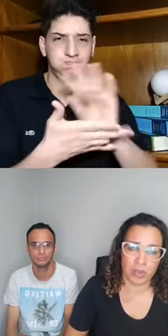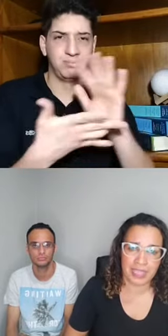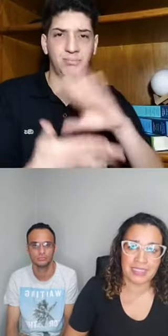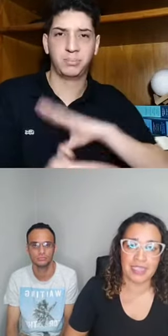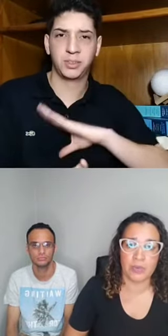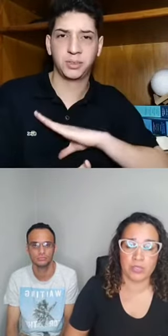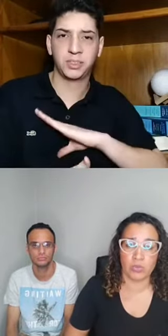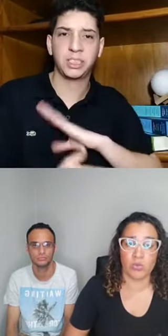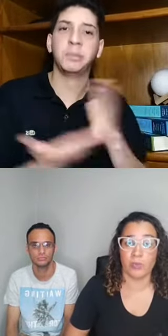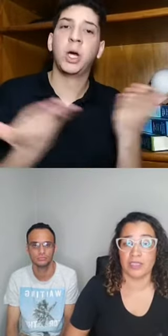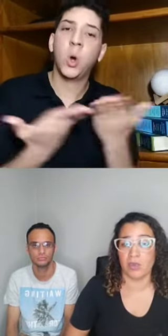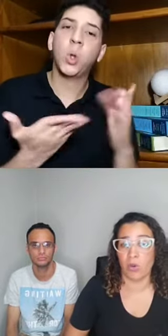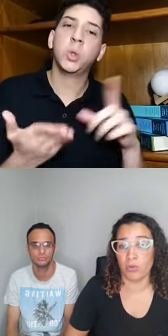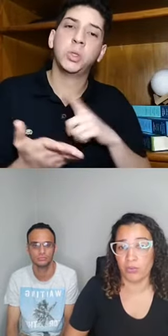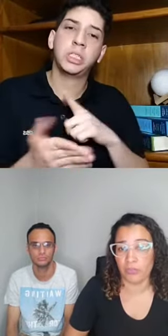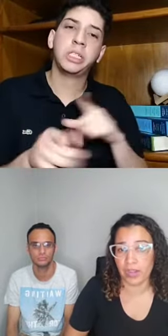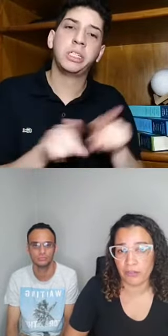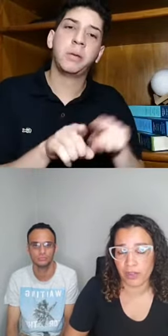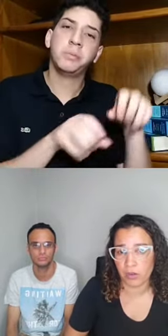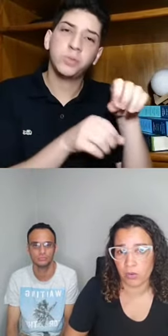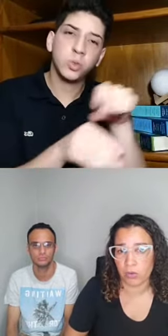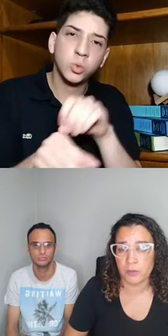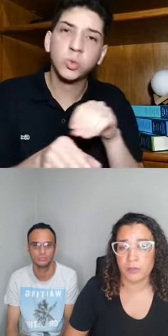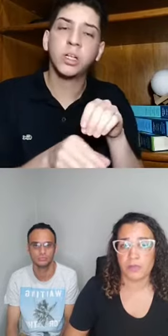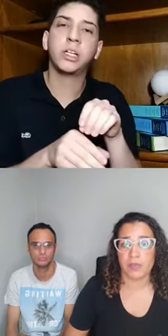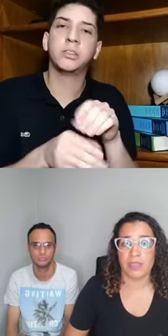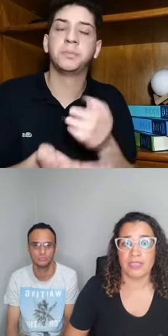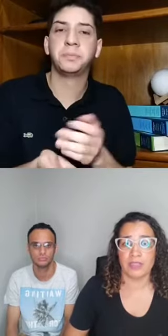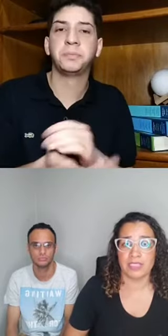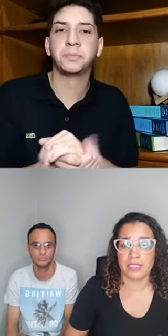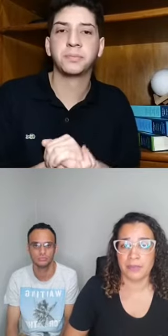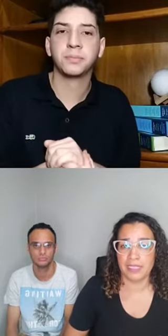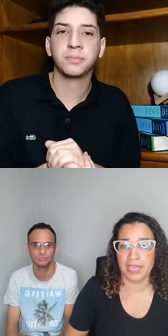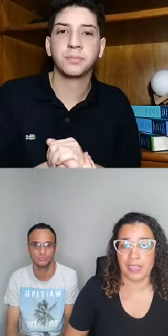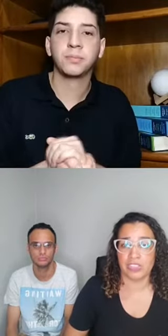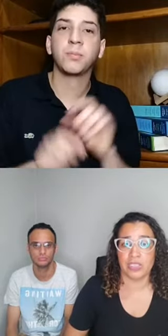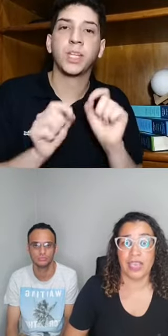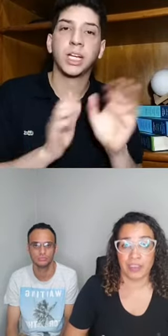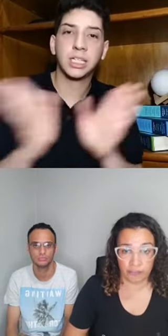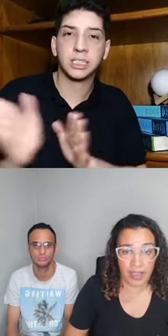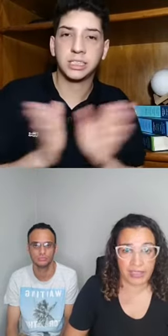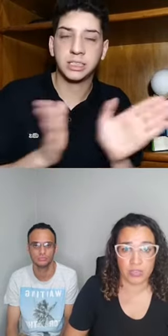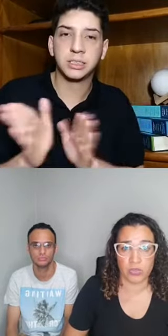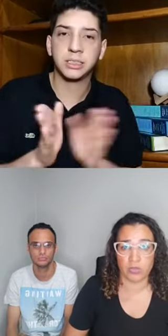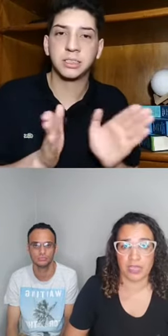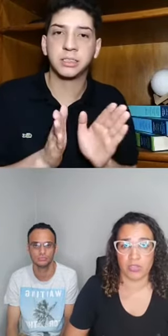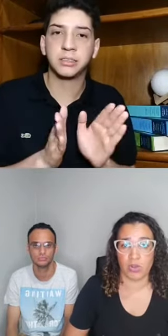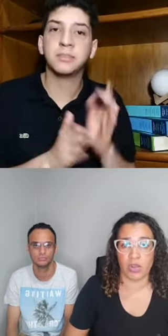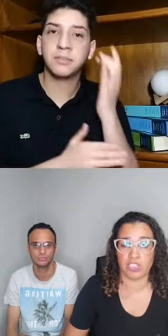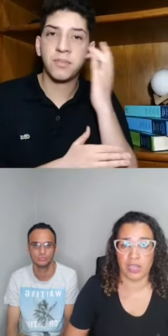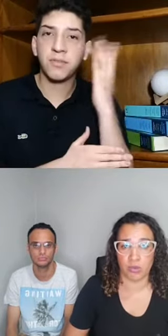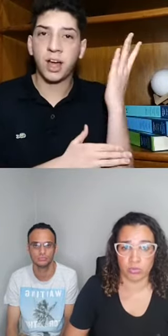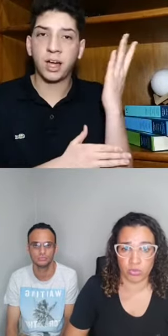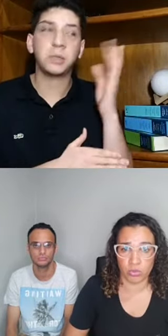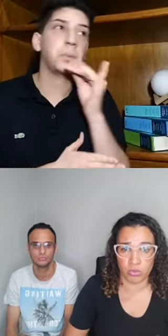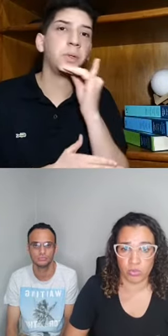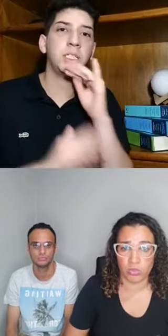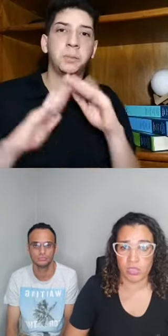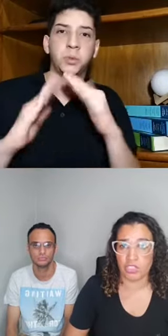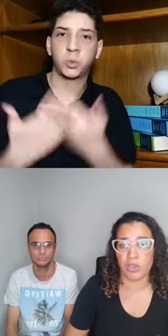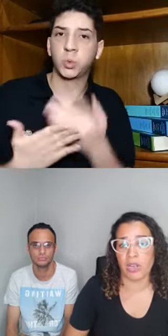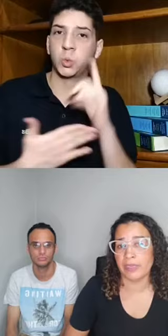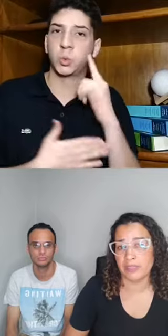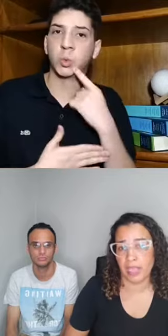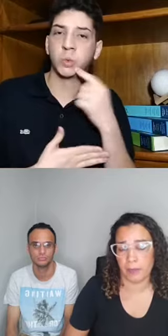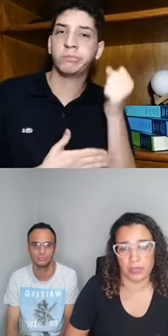na educação e tudo, mas é igual o Bruno falou. Questão da acessibilidade. É fácil na escola chegar um surdo